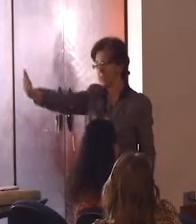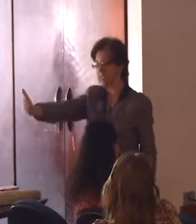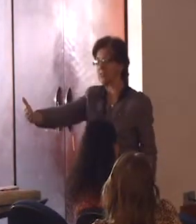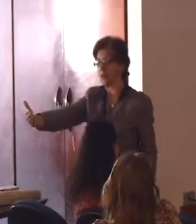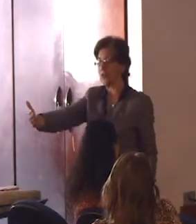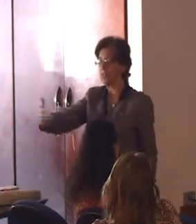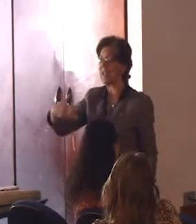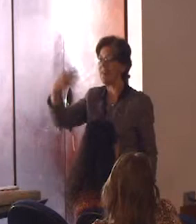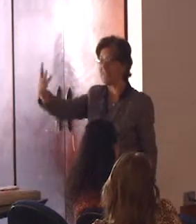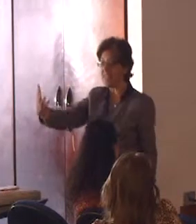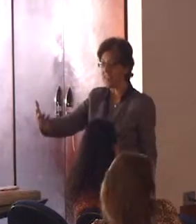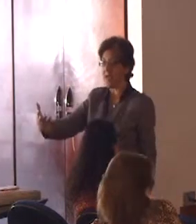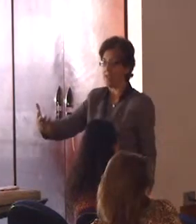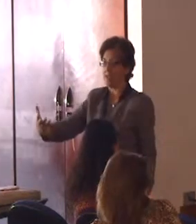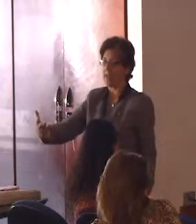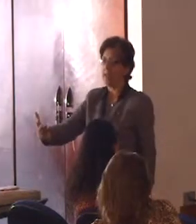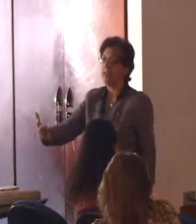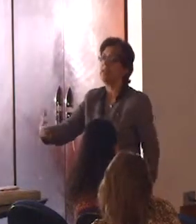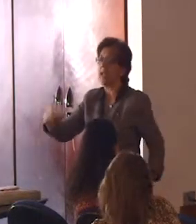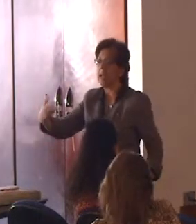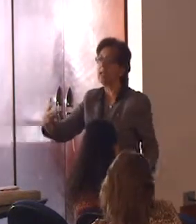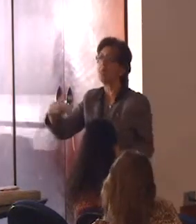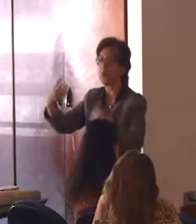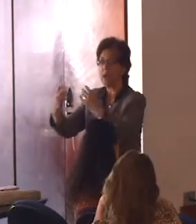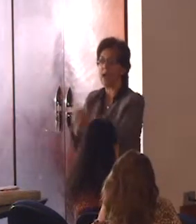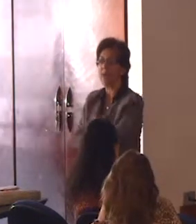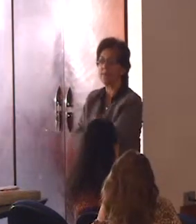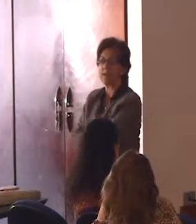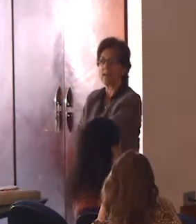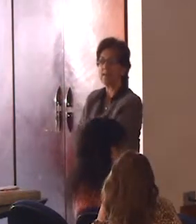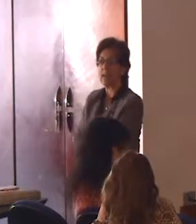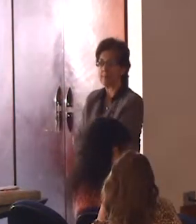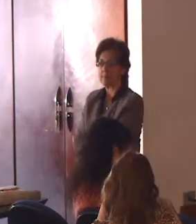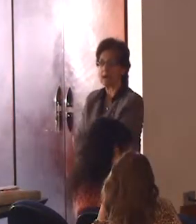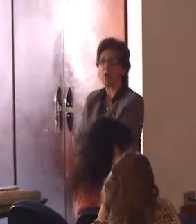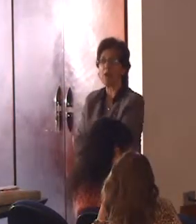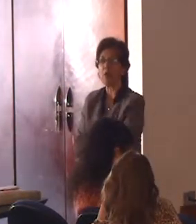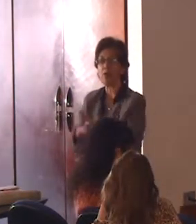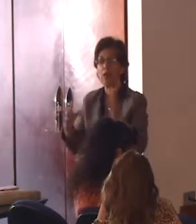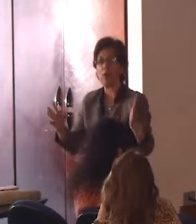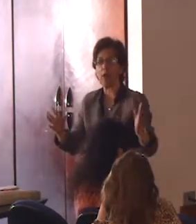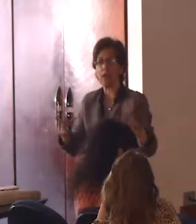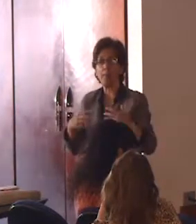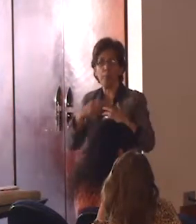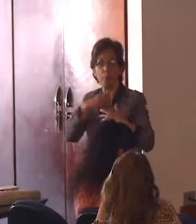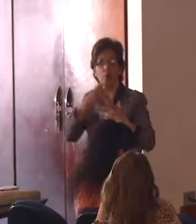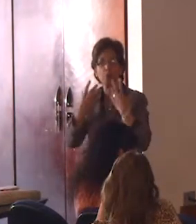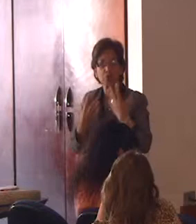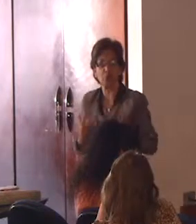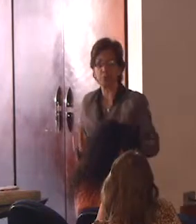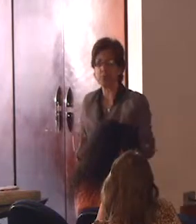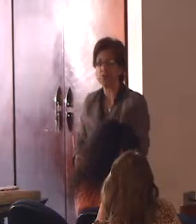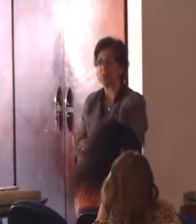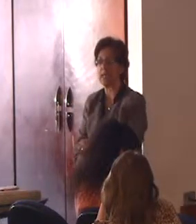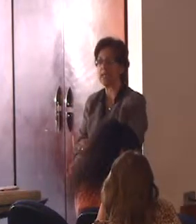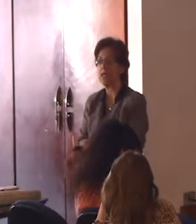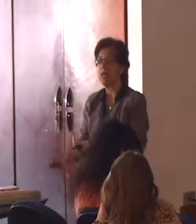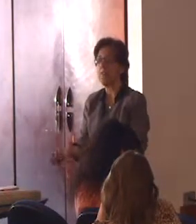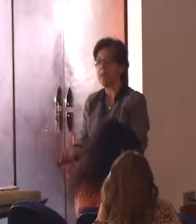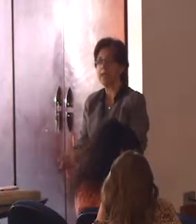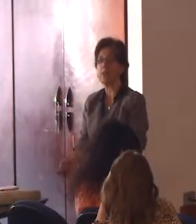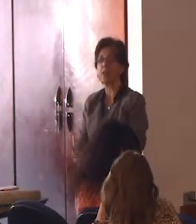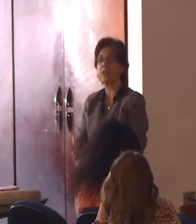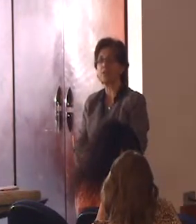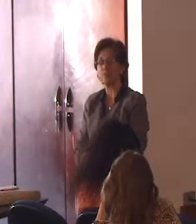momento del proceso de la vida él podrá llegar a hablar. A lo mejor nunca lo haga por